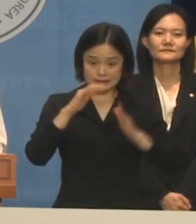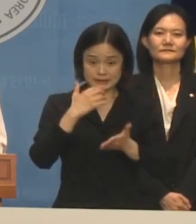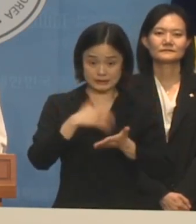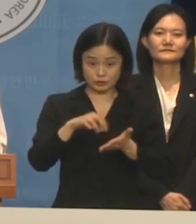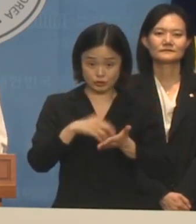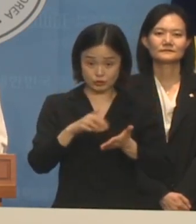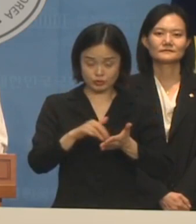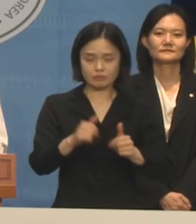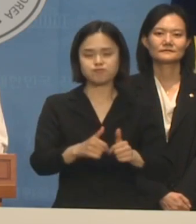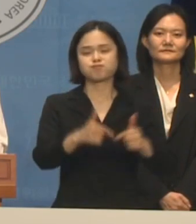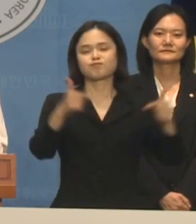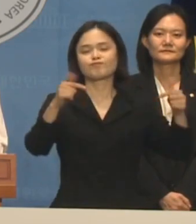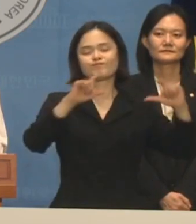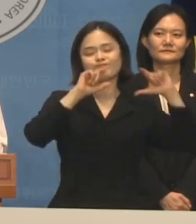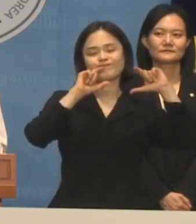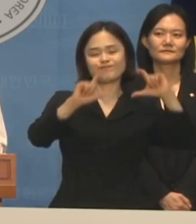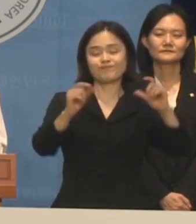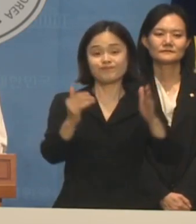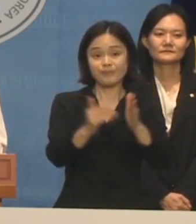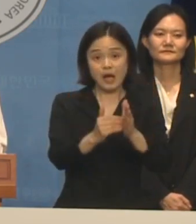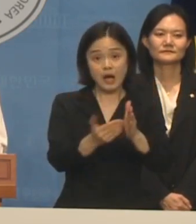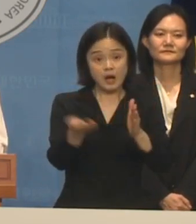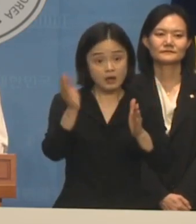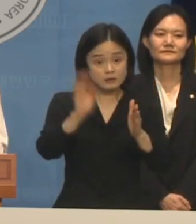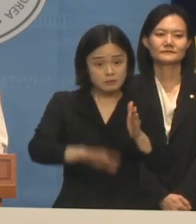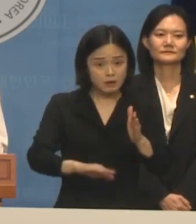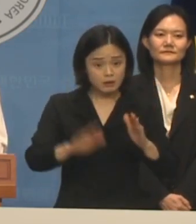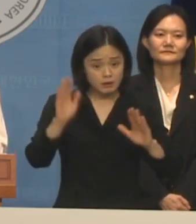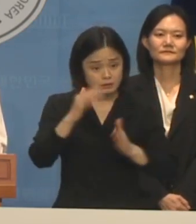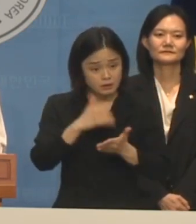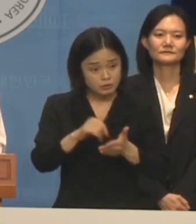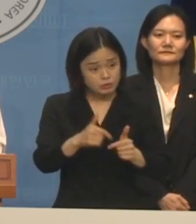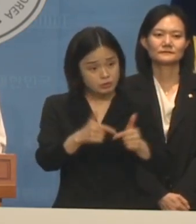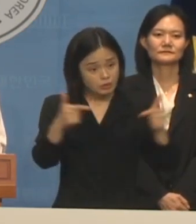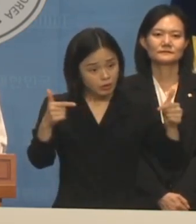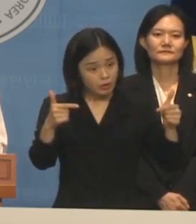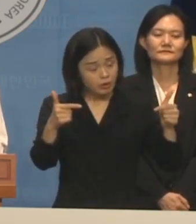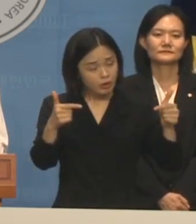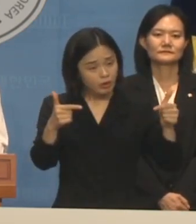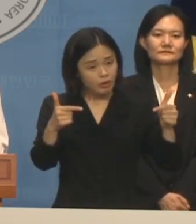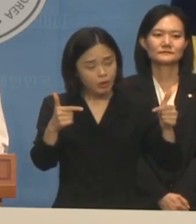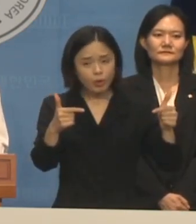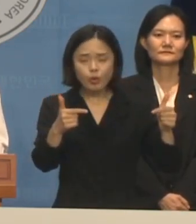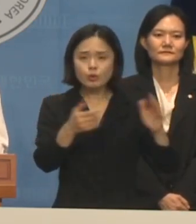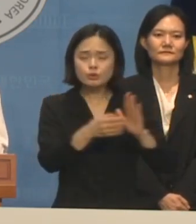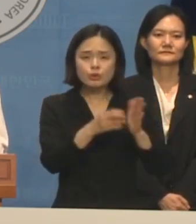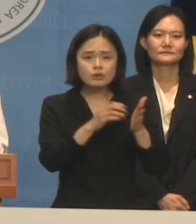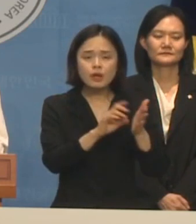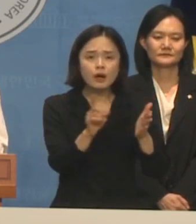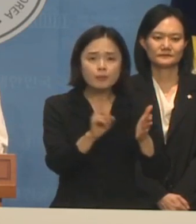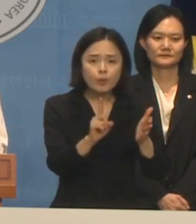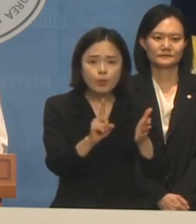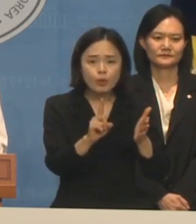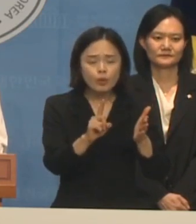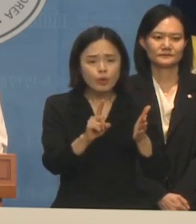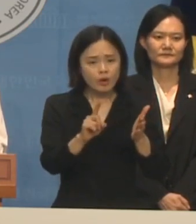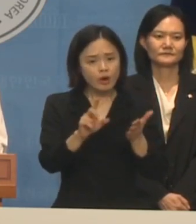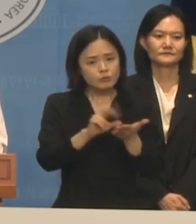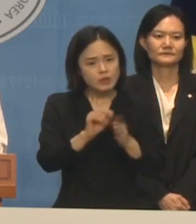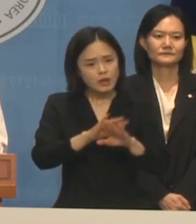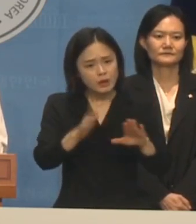명이 부족하고 몇 명이 늘어나야 하는가, 어떻게 개선했는가를 두고 좀처럼 이견을 좁히지 못하고